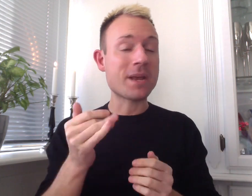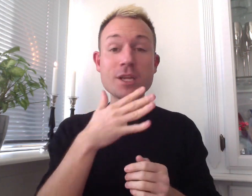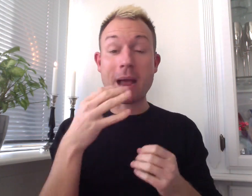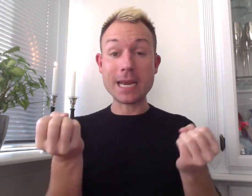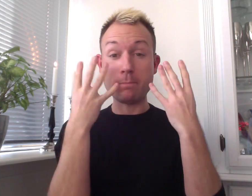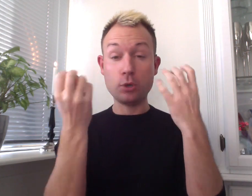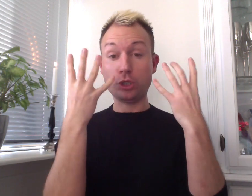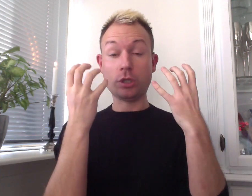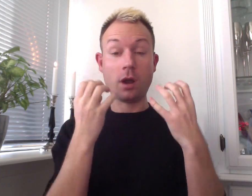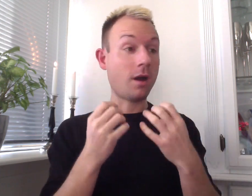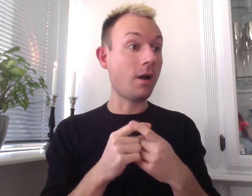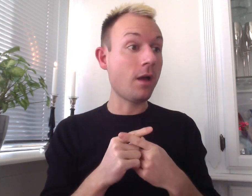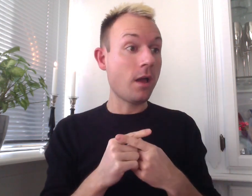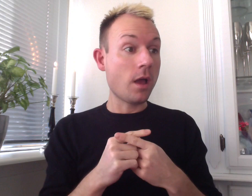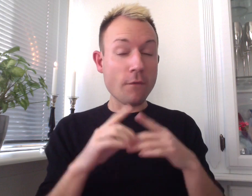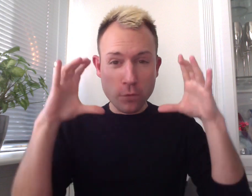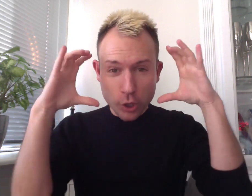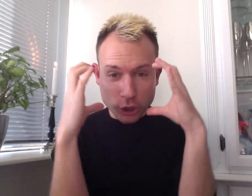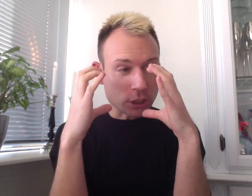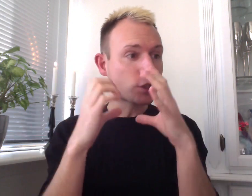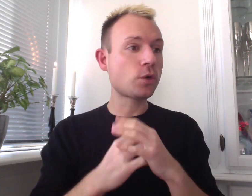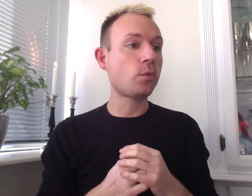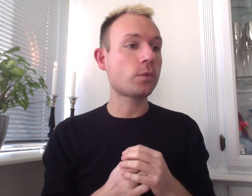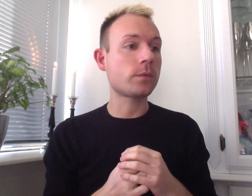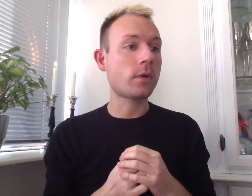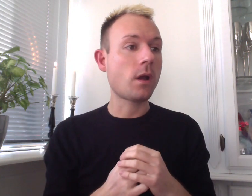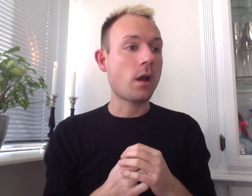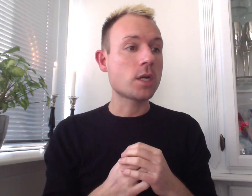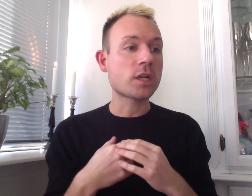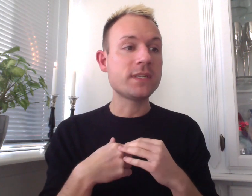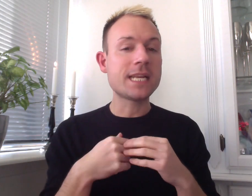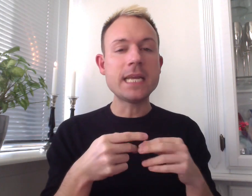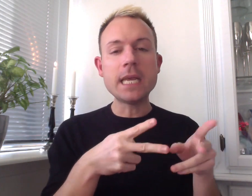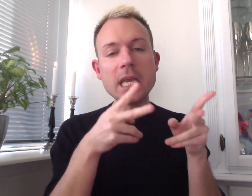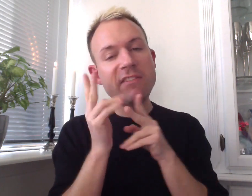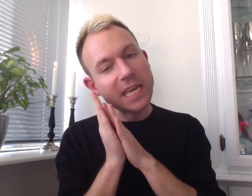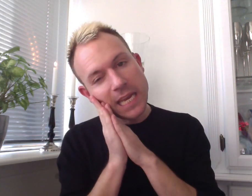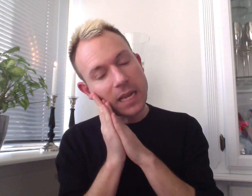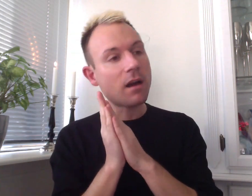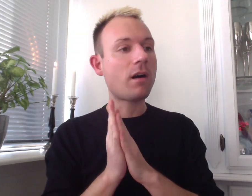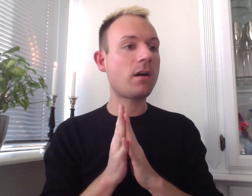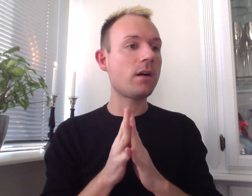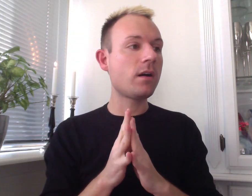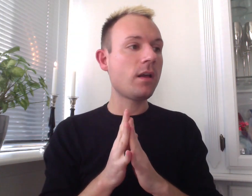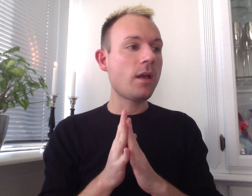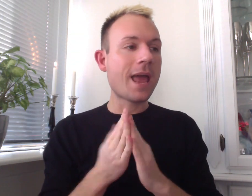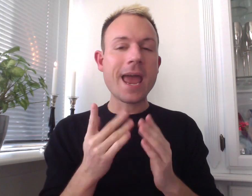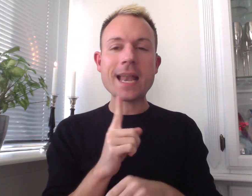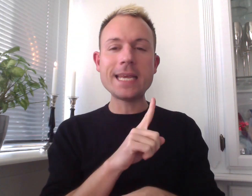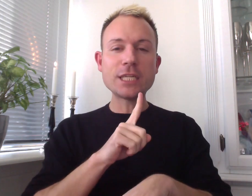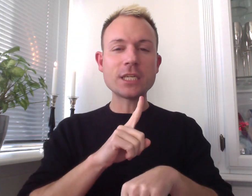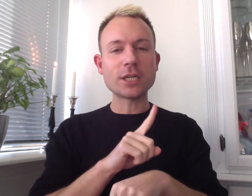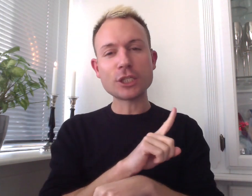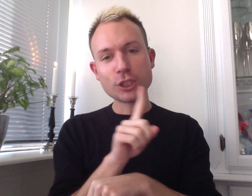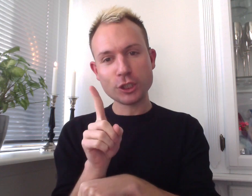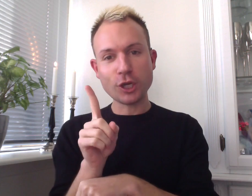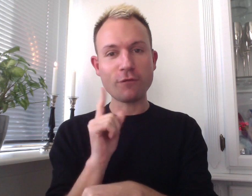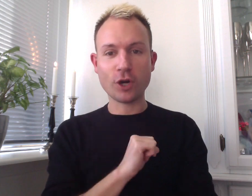så mange impulser og fuld koncentration, så vi skal lige hvile og have lige en sund for os